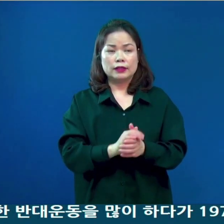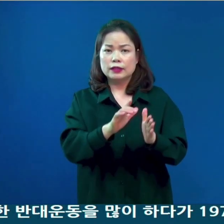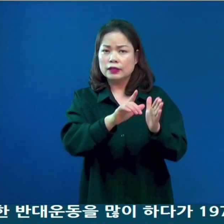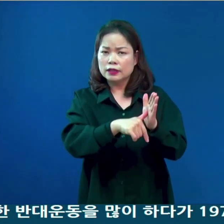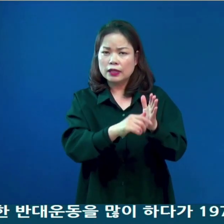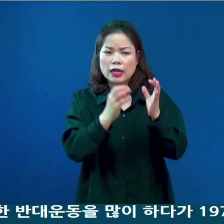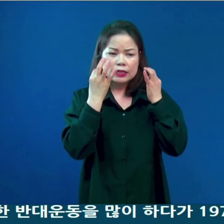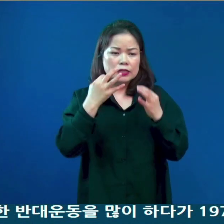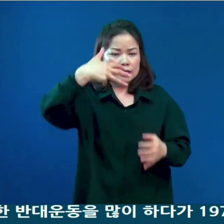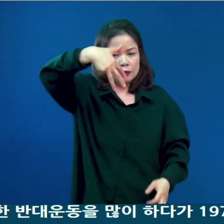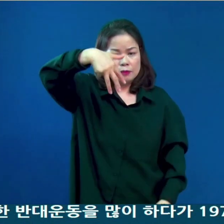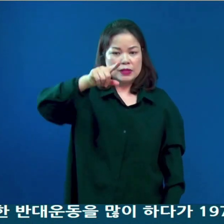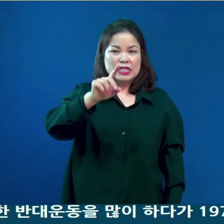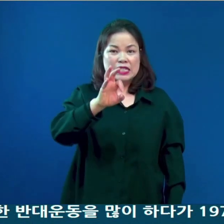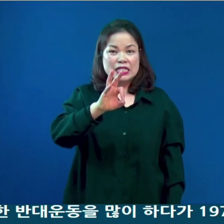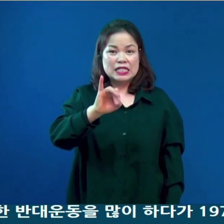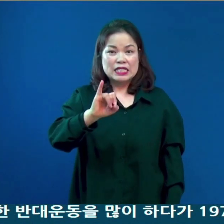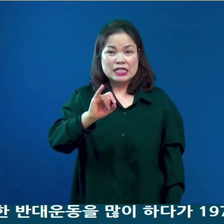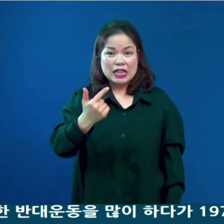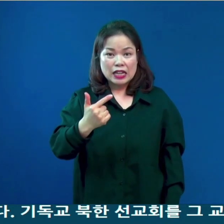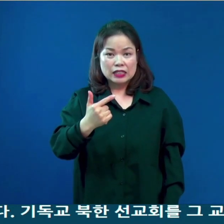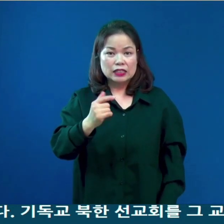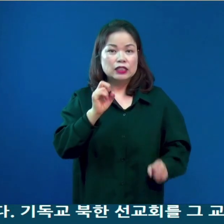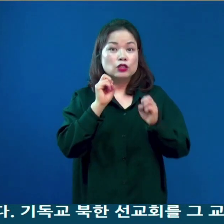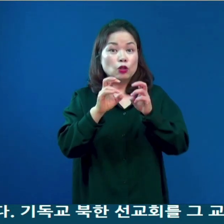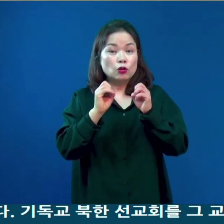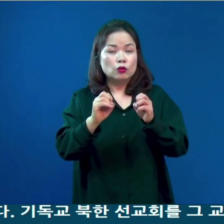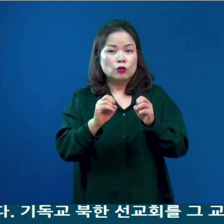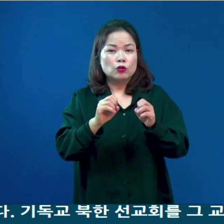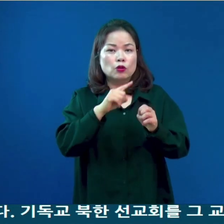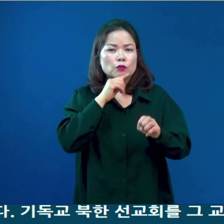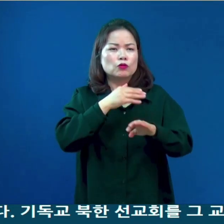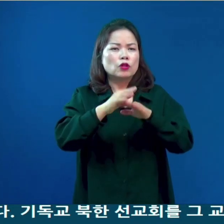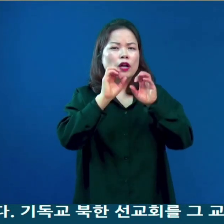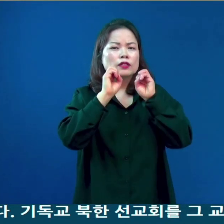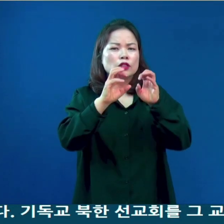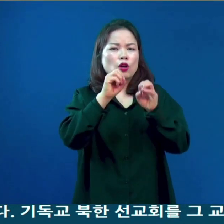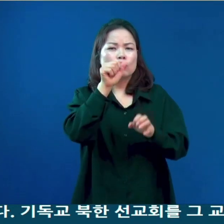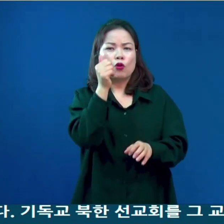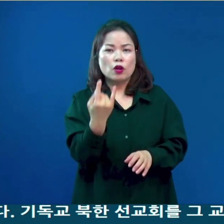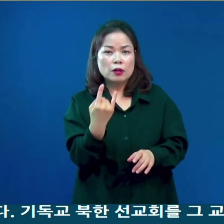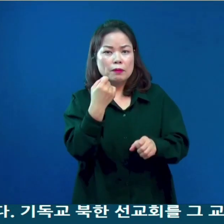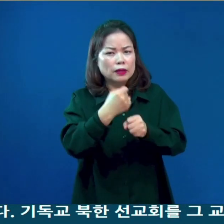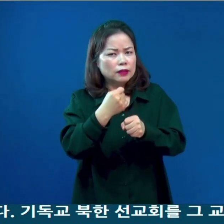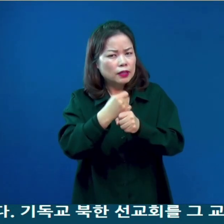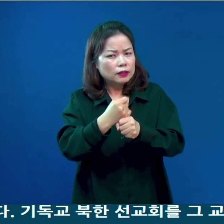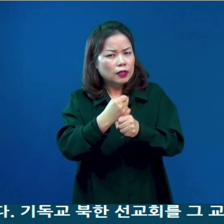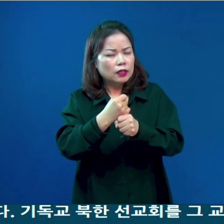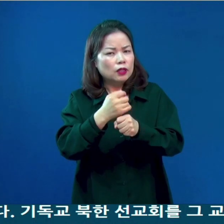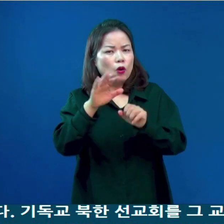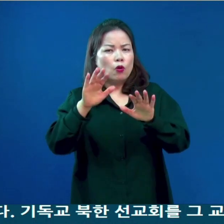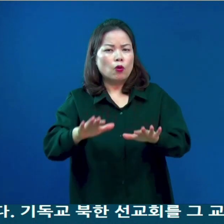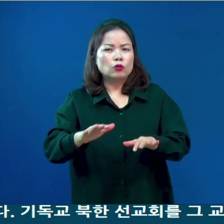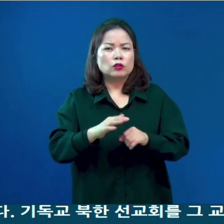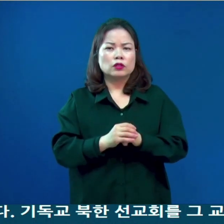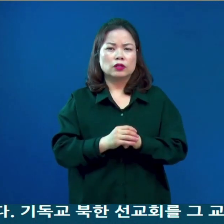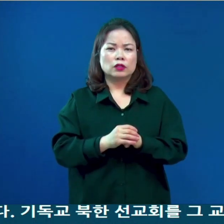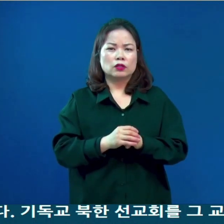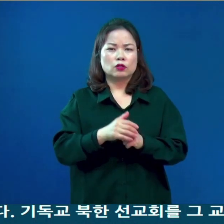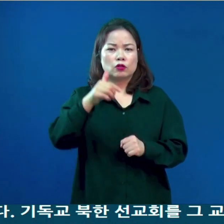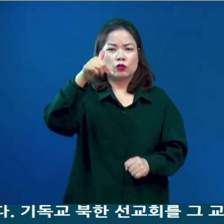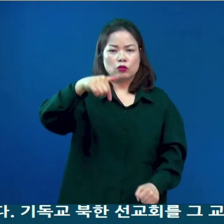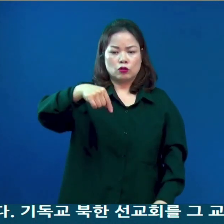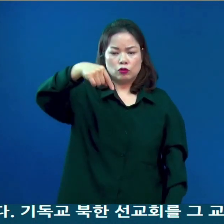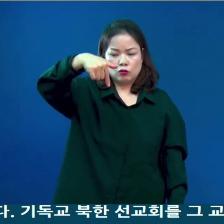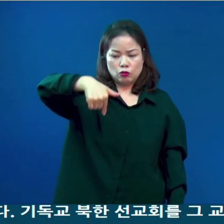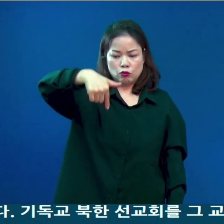당시에 김창희 목사님이 그 북한 선교라는 말을 만들었다는 얘기를 들었을 때 일화를 제가 들었습니다. 오늘날 말해서 국정원이죠.